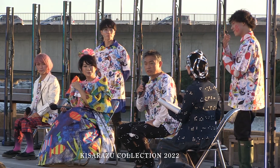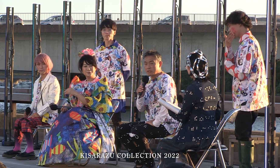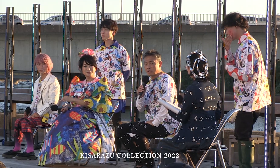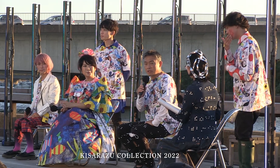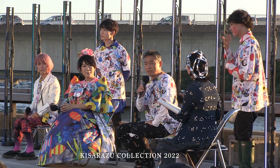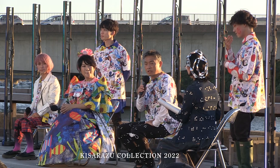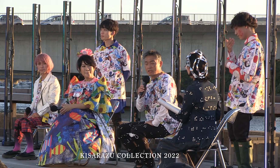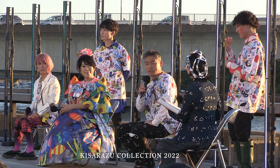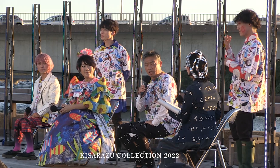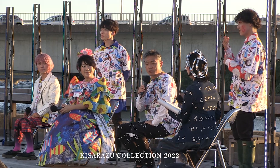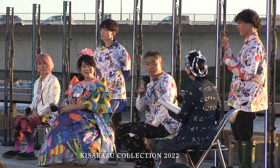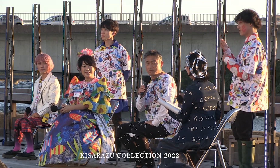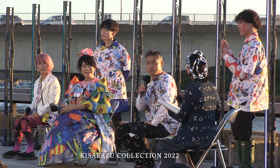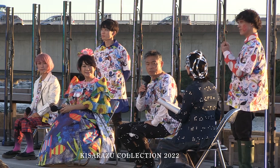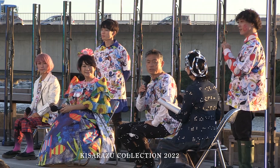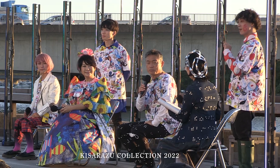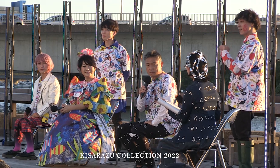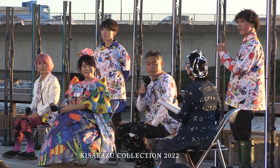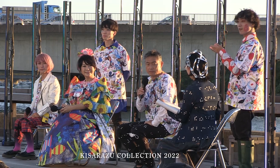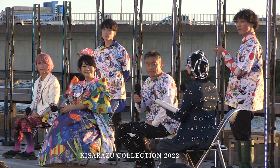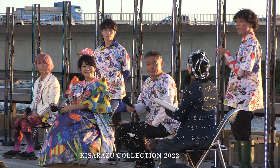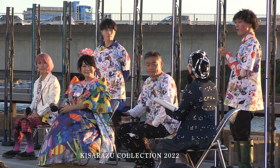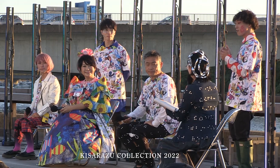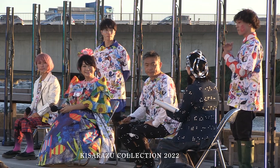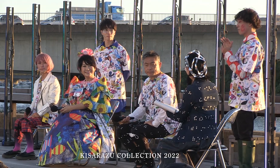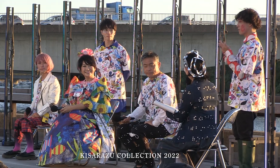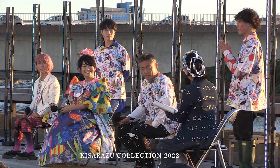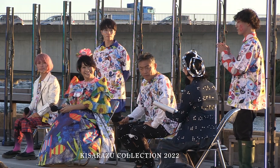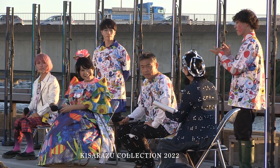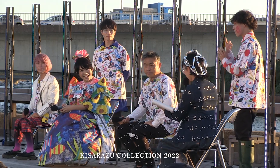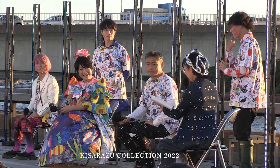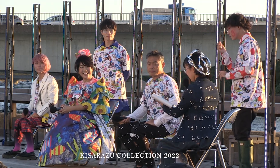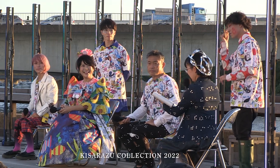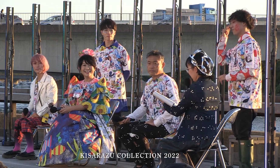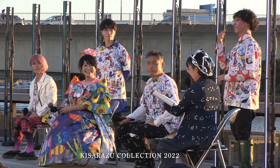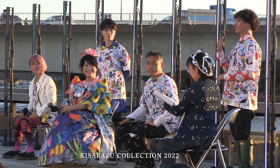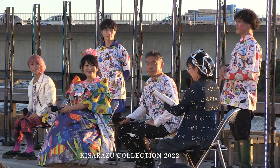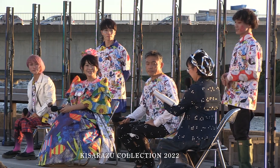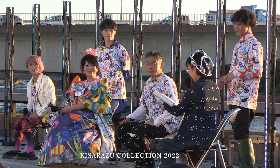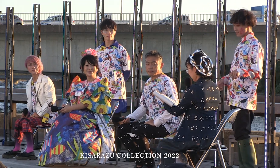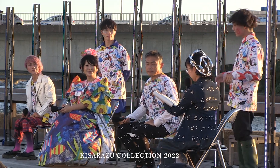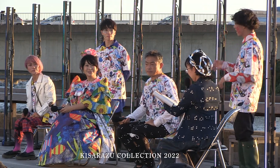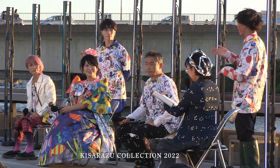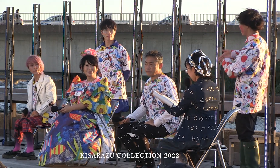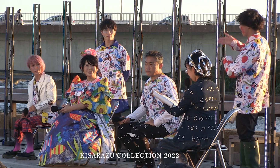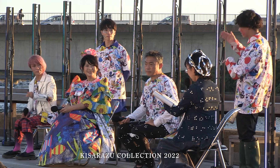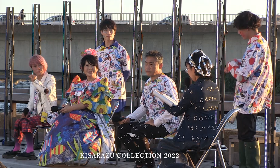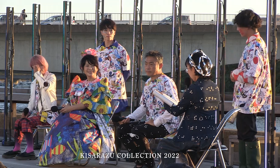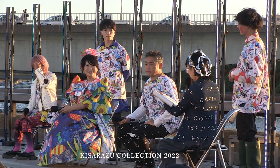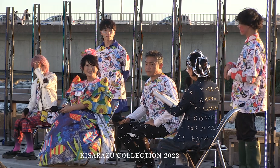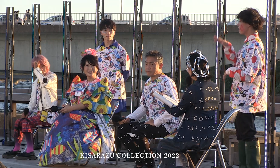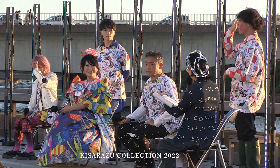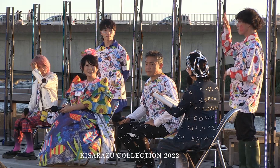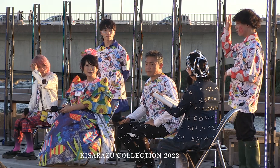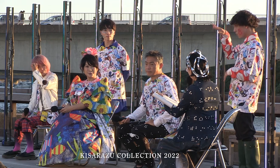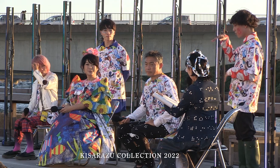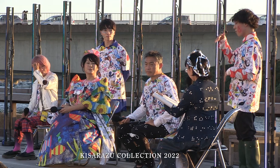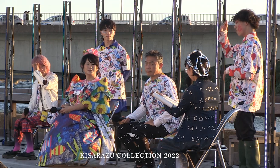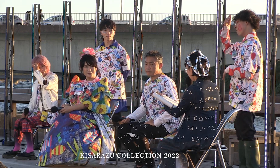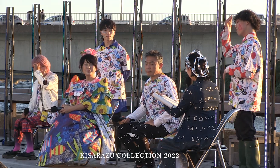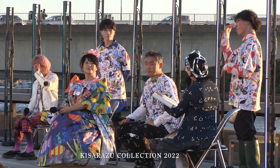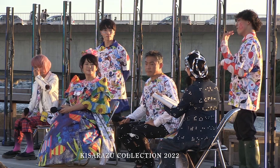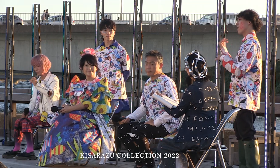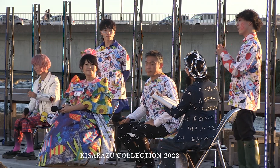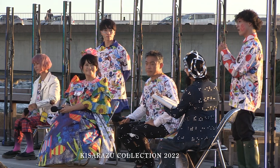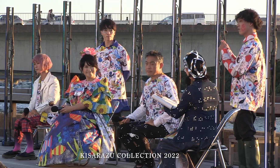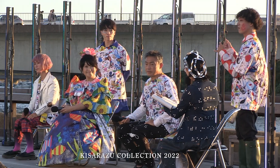街になっていったらいいなというふうに思ってます。 ありがとうございます。 またこれからは若者が未来